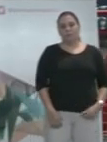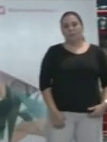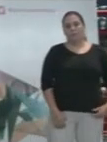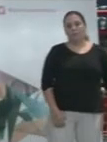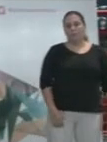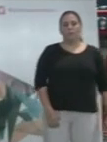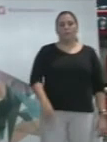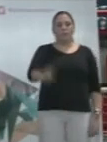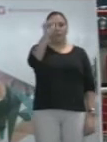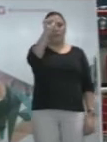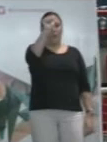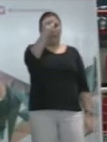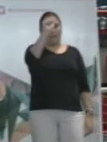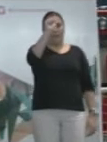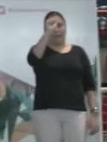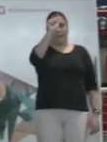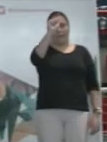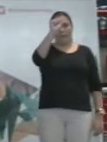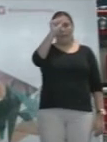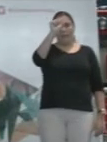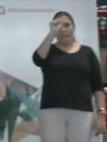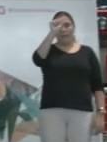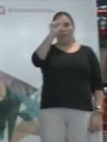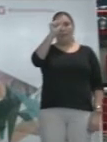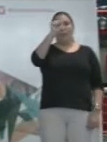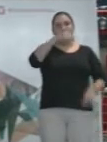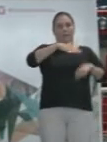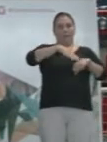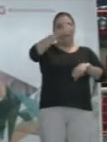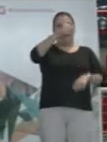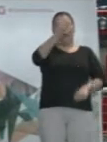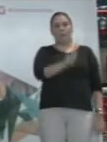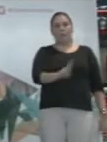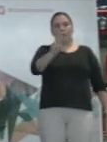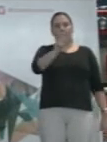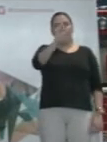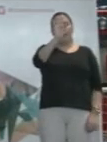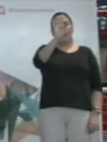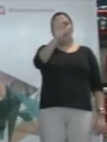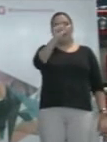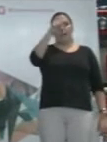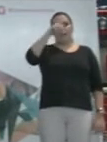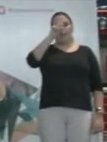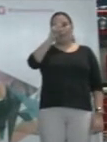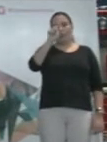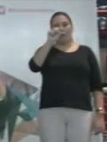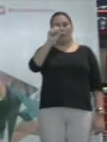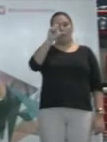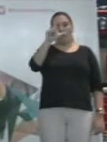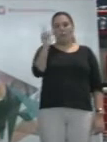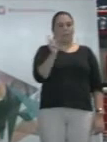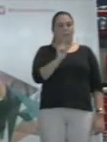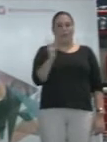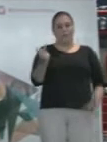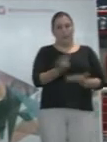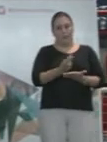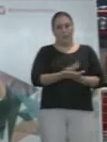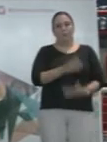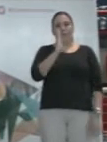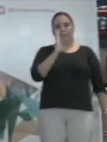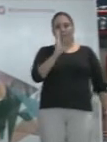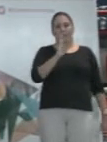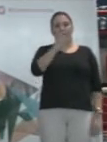O item A te fala que é mais vantajoso utilizar o metanol. Falso. Aí o item B, o etanol, pois